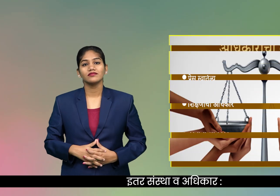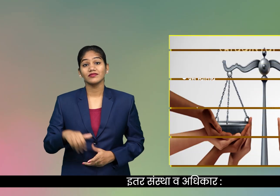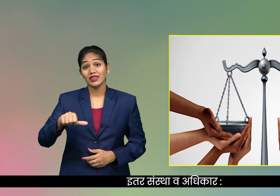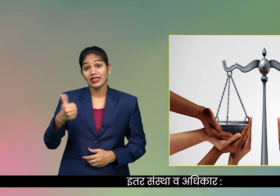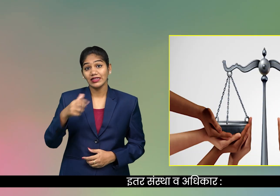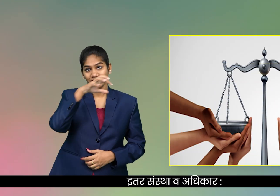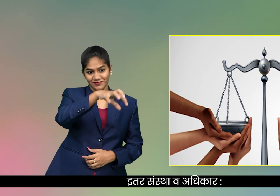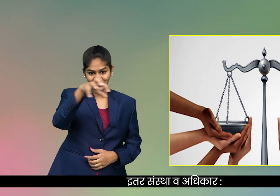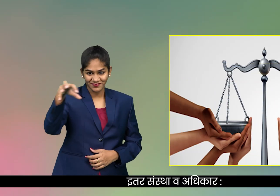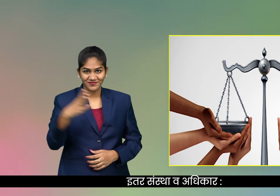इतर संस्था व अधिकार.